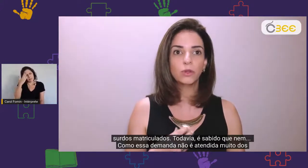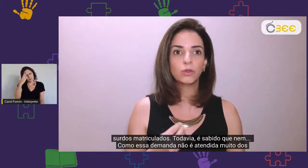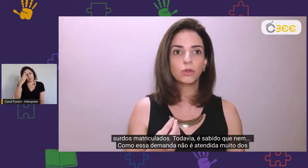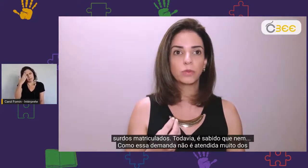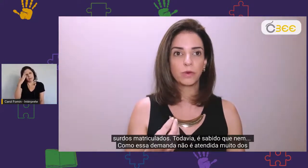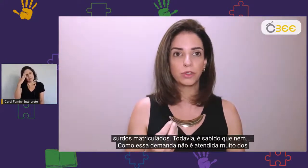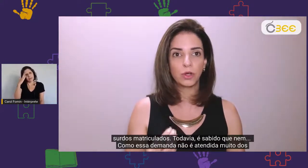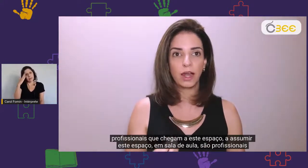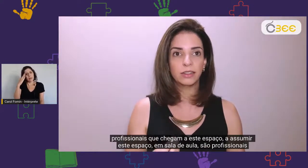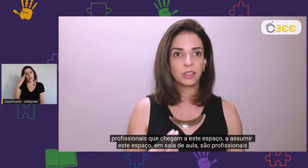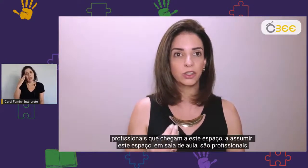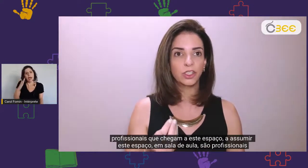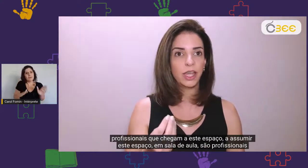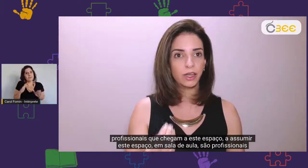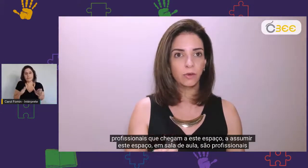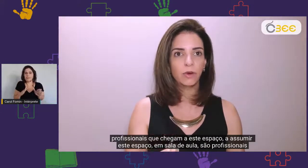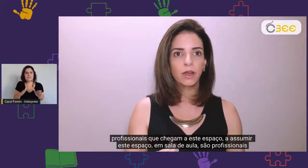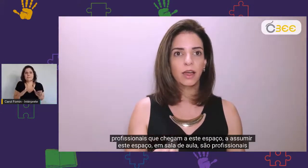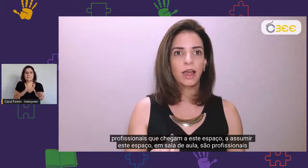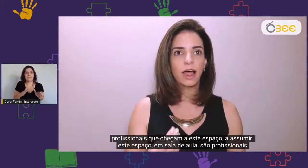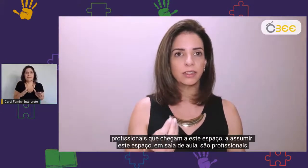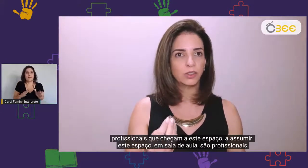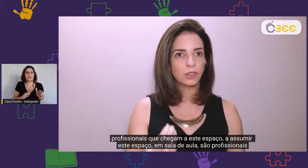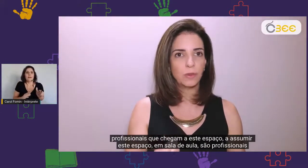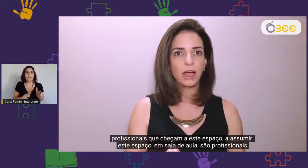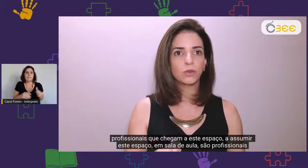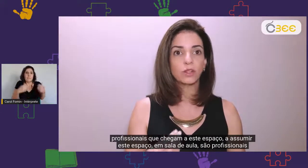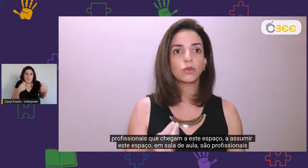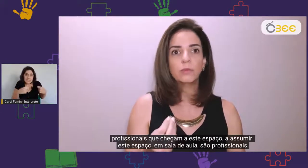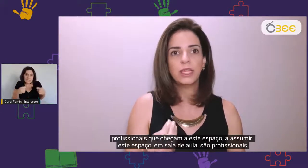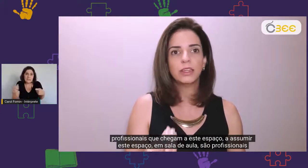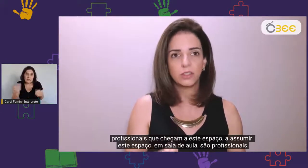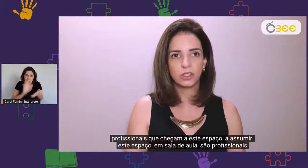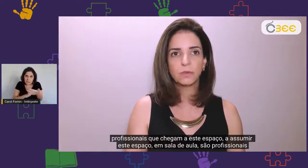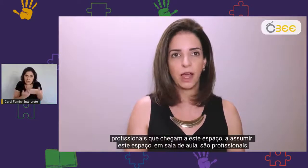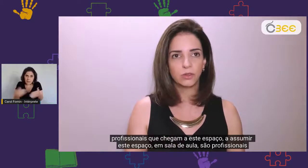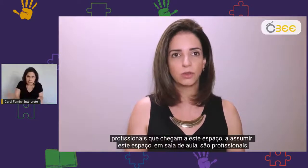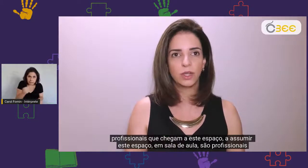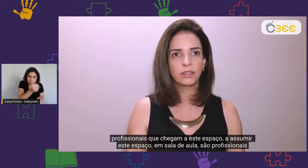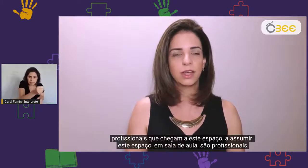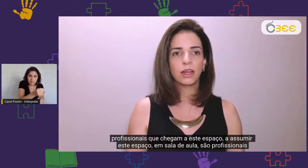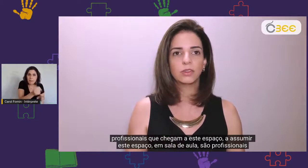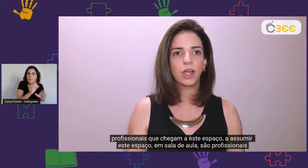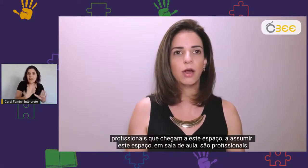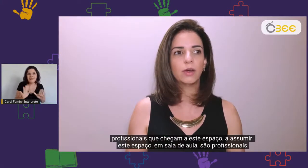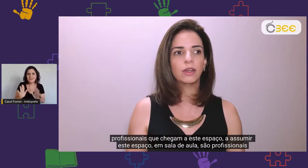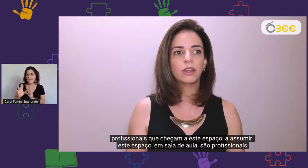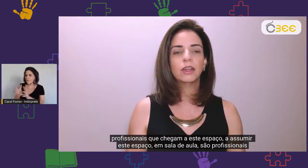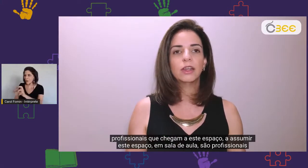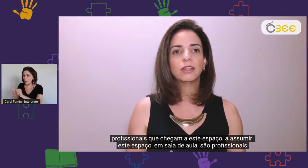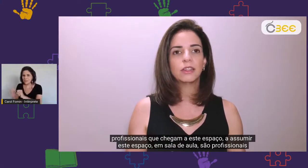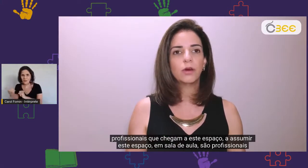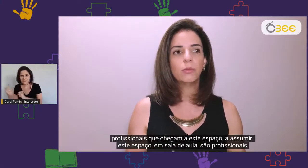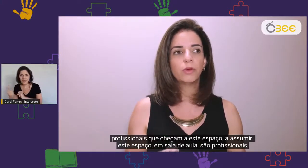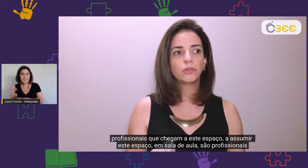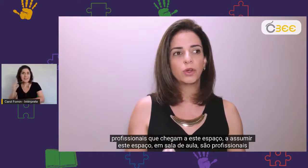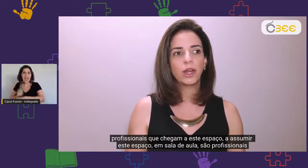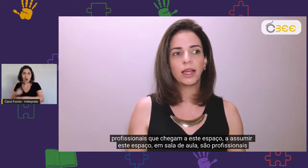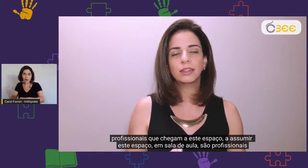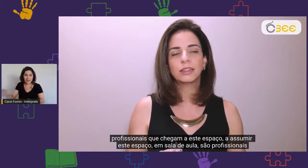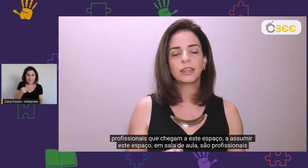atendida, muitos dos profissionais que chegam a este espaço, a assumir este espaço em sala de aula,